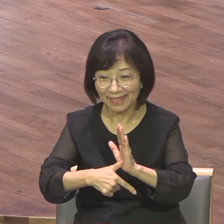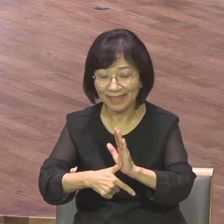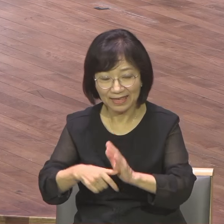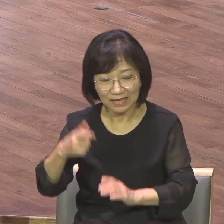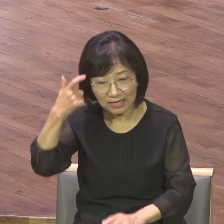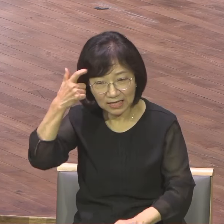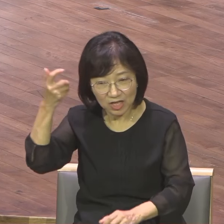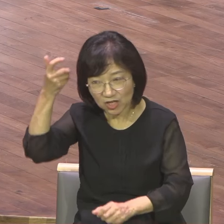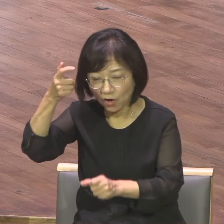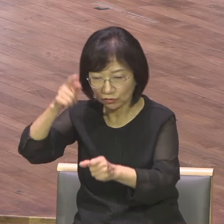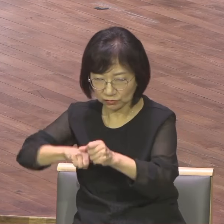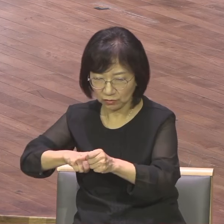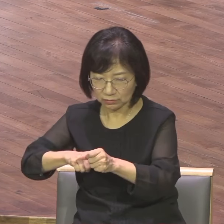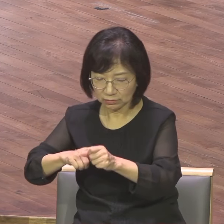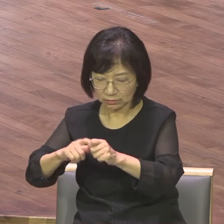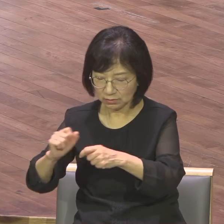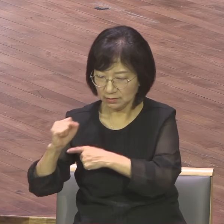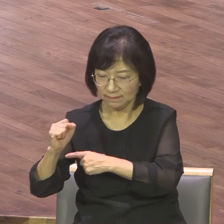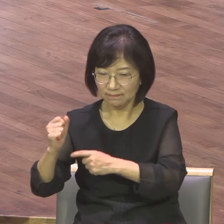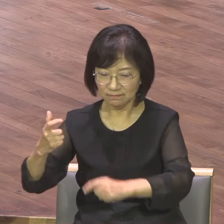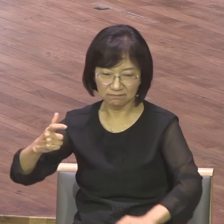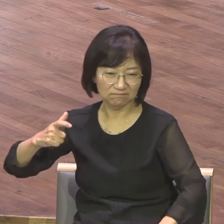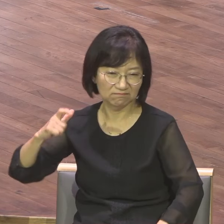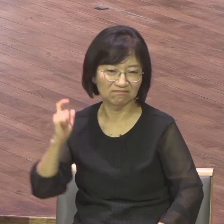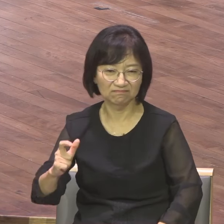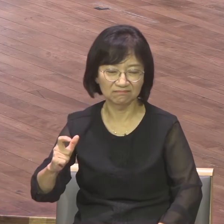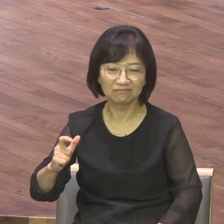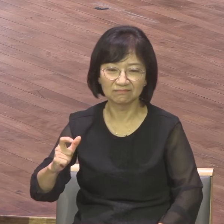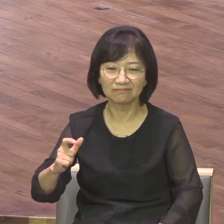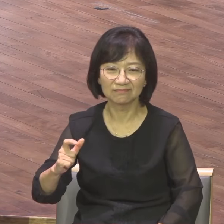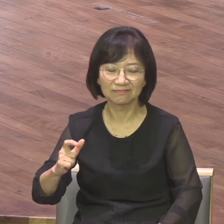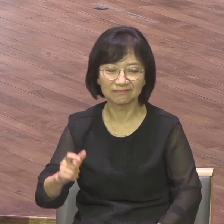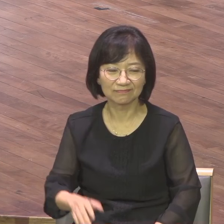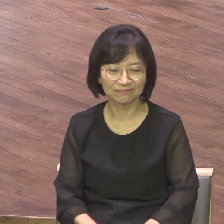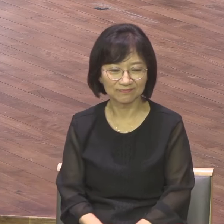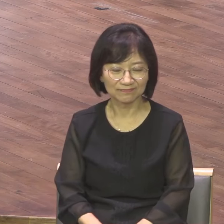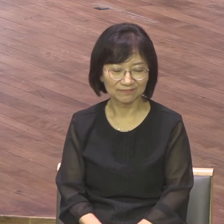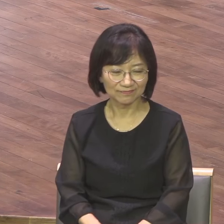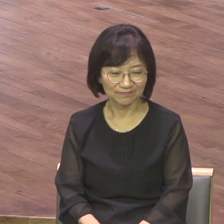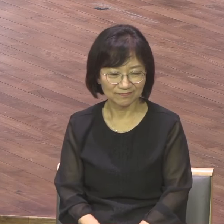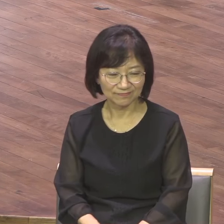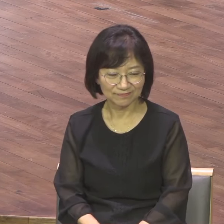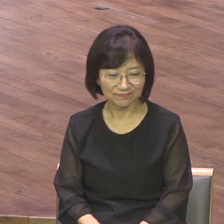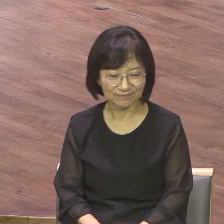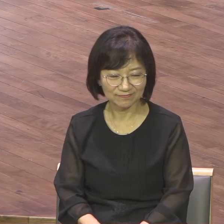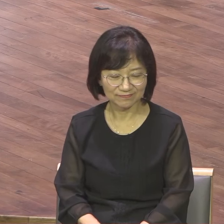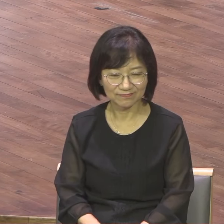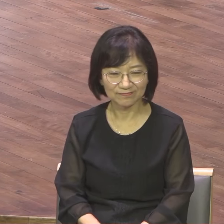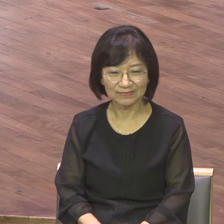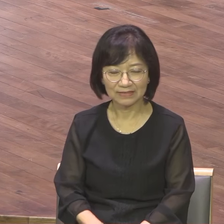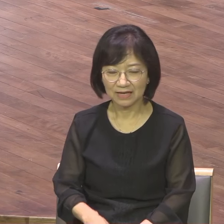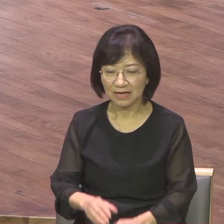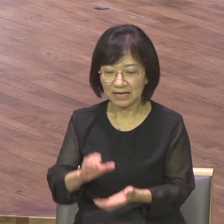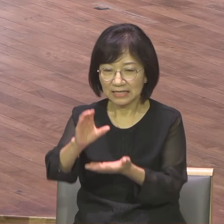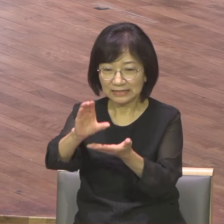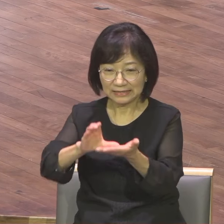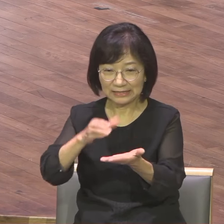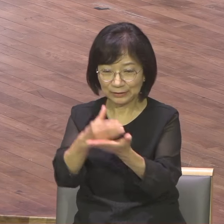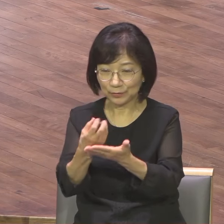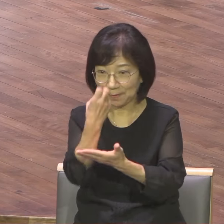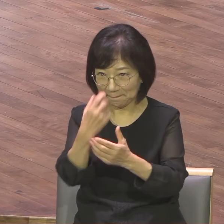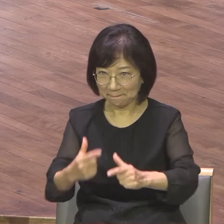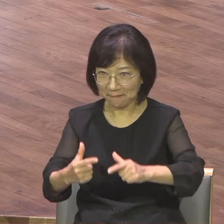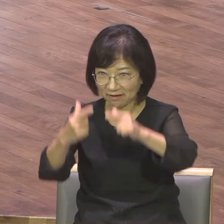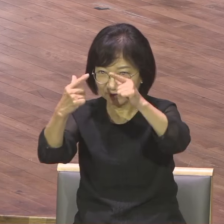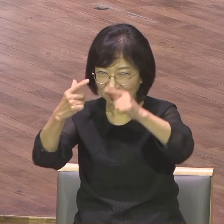견고하게 된다. 견고한 이 그리스도의 절대 망대를 내가 세우게